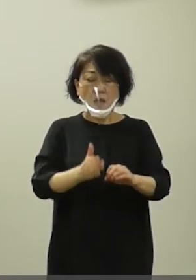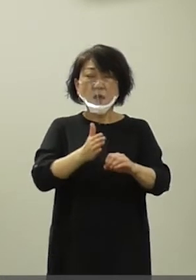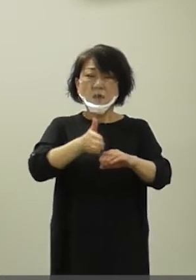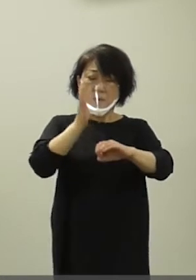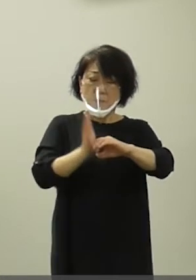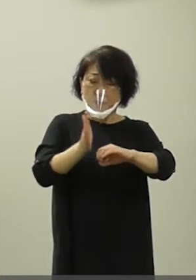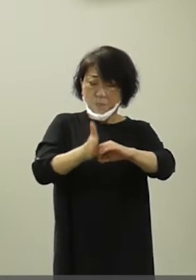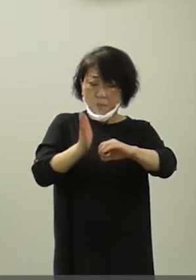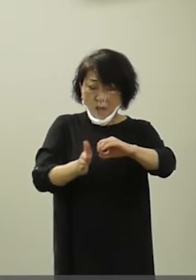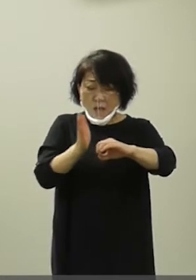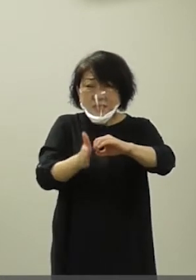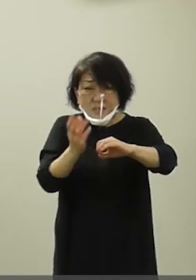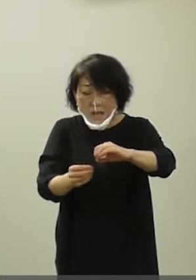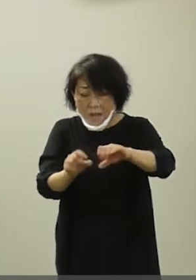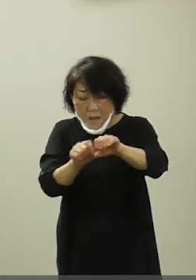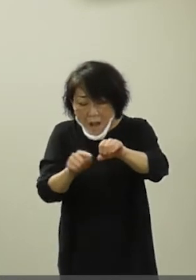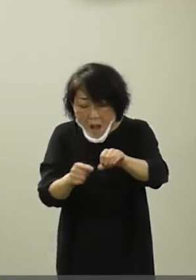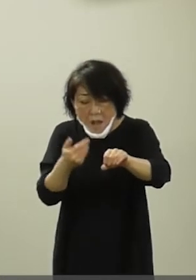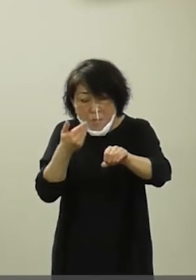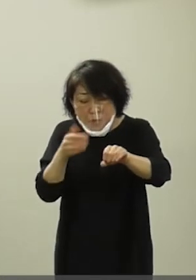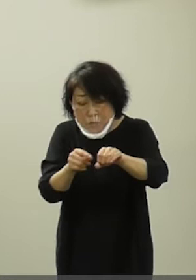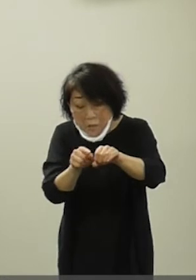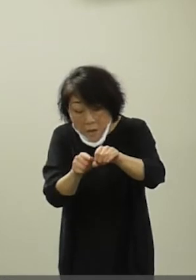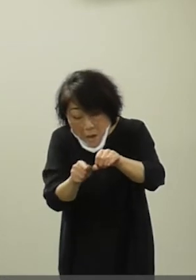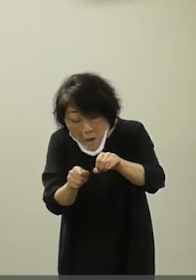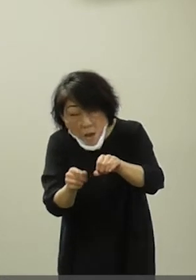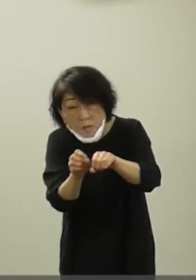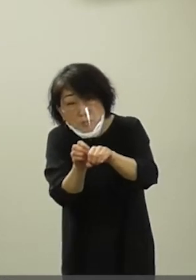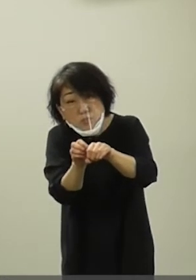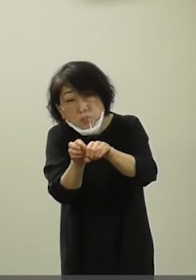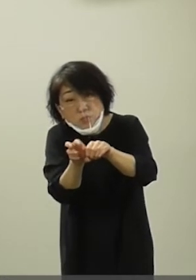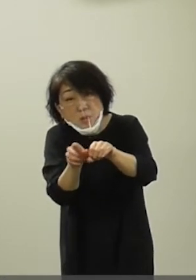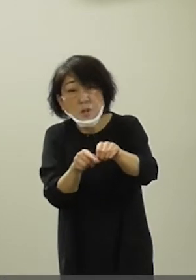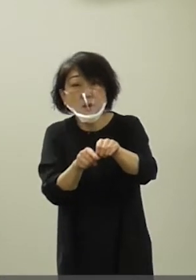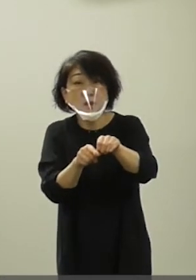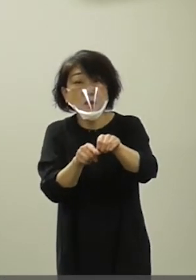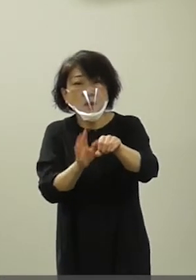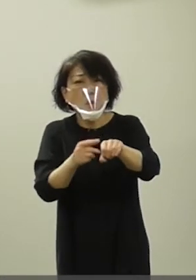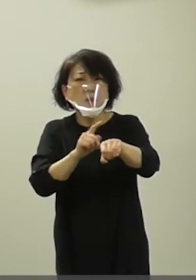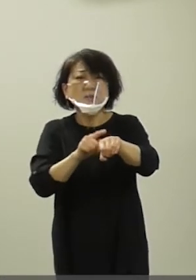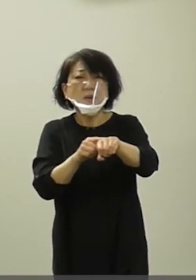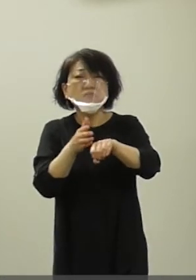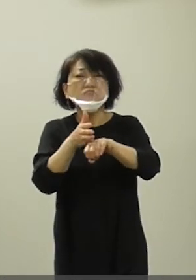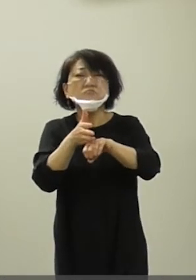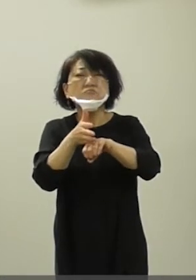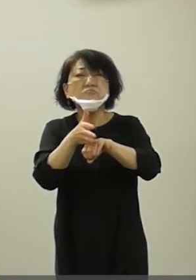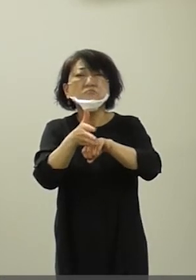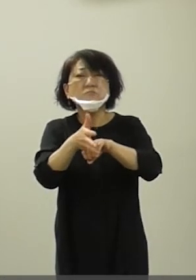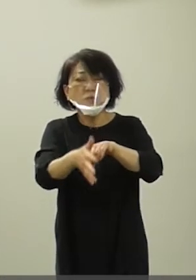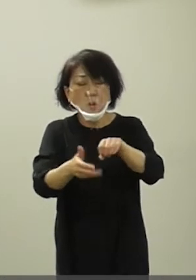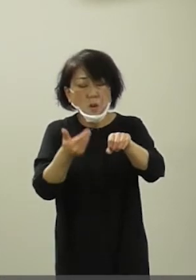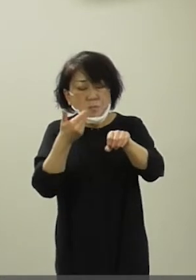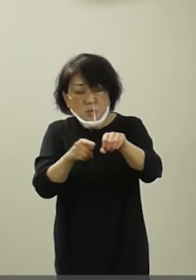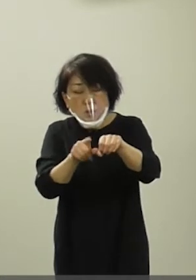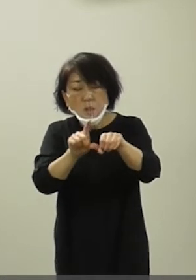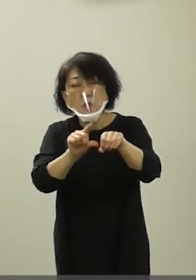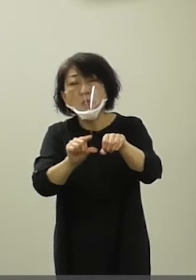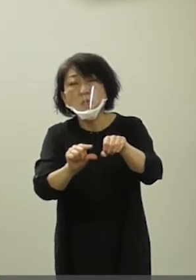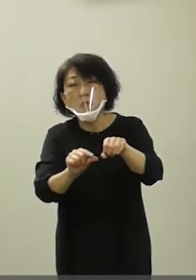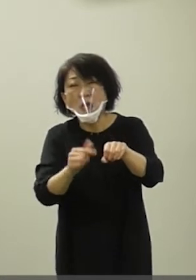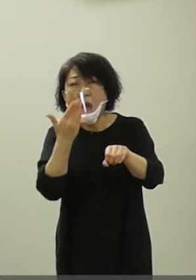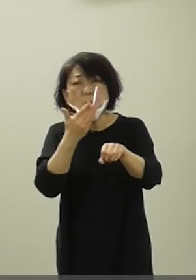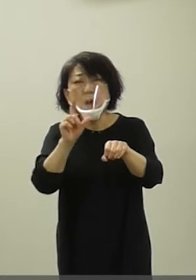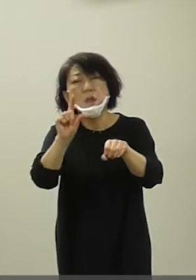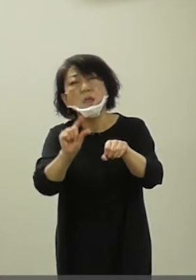がしみ出る滅び薄い状態になります程度の時間が経過すると水分天海が抜けてしまうの